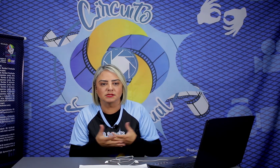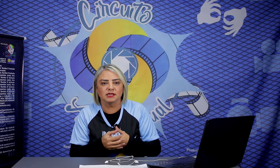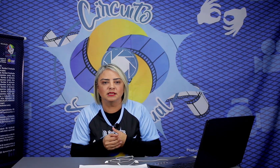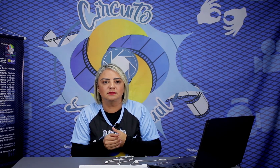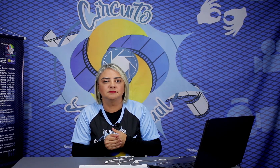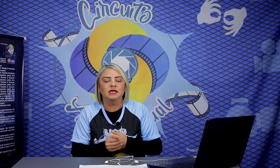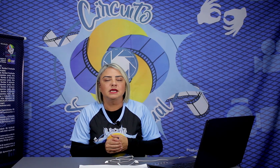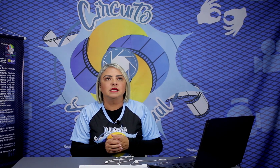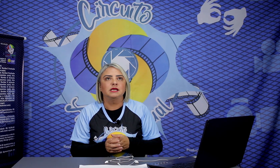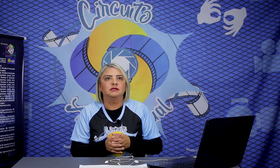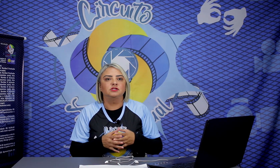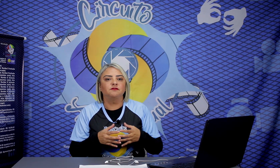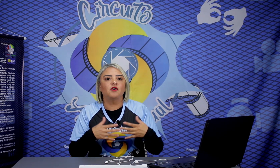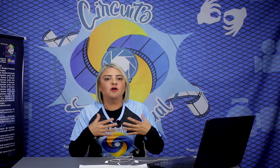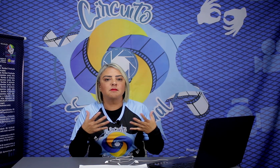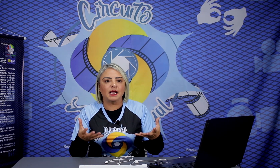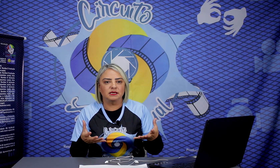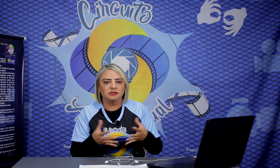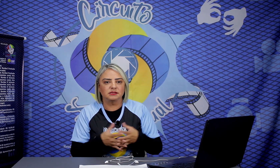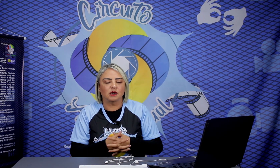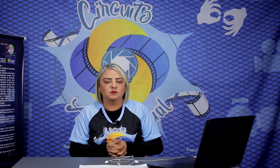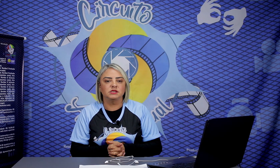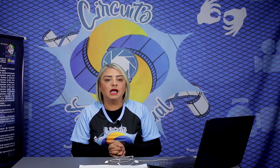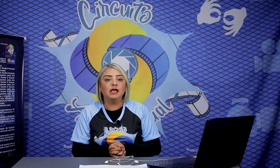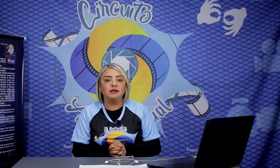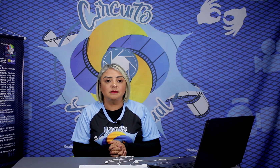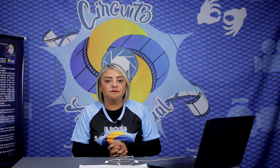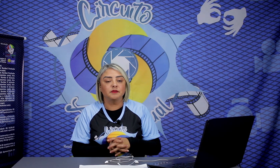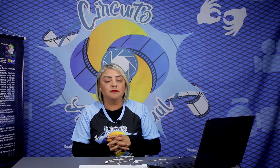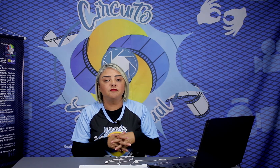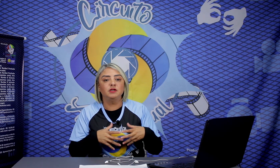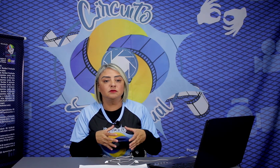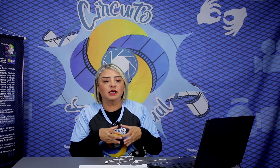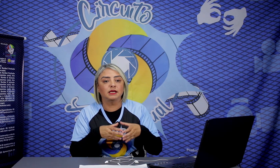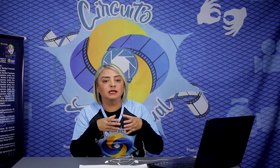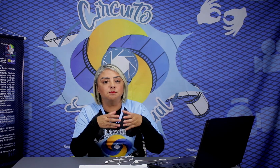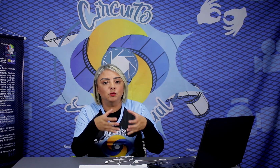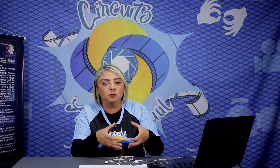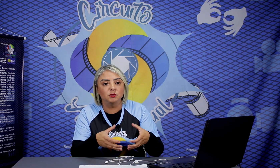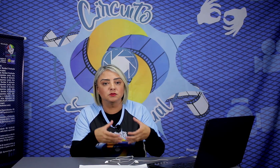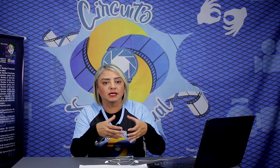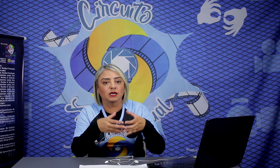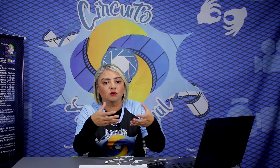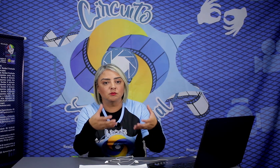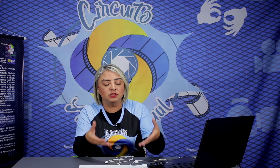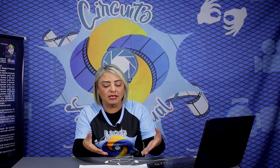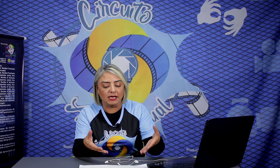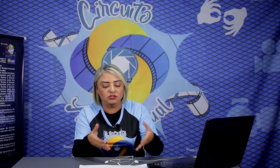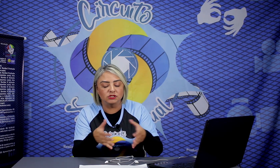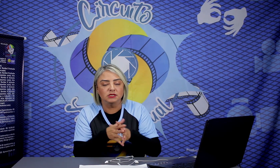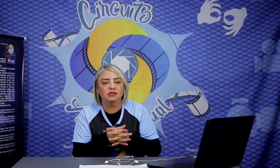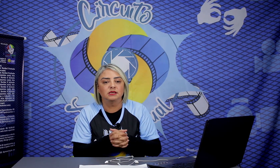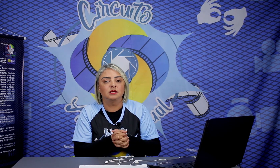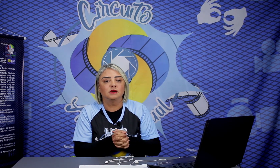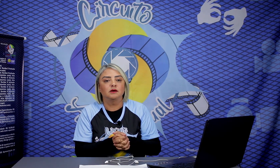né, de formar cristãos. E aí viram naquele público, naquela comunidade,